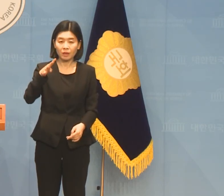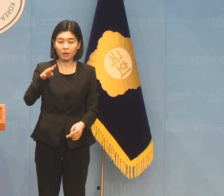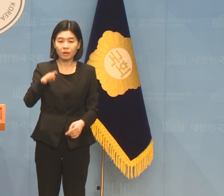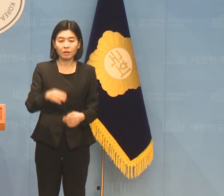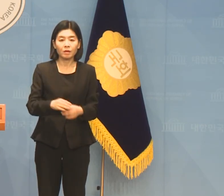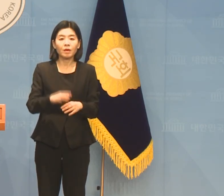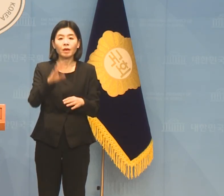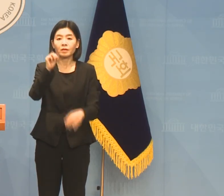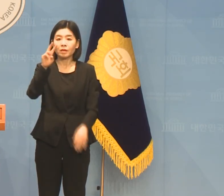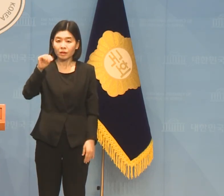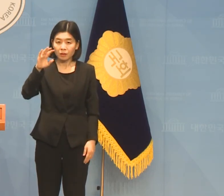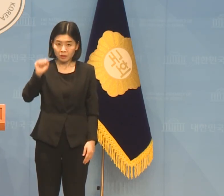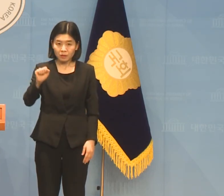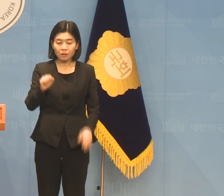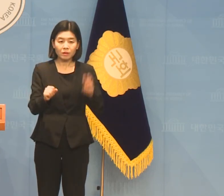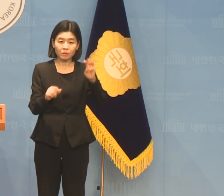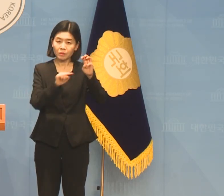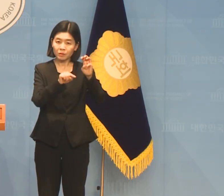매체별로는 SNS가